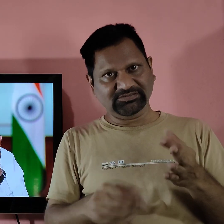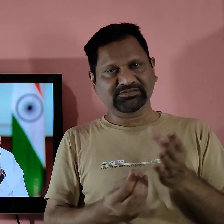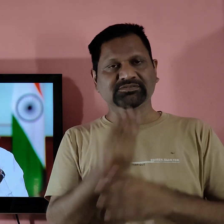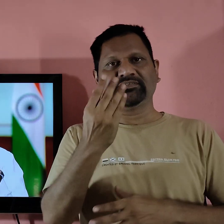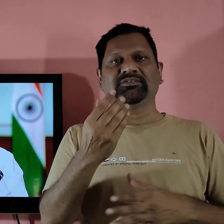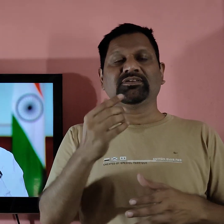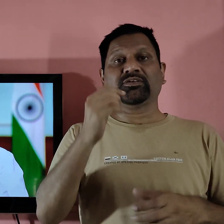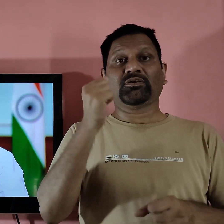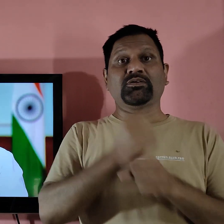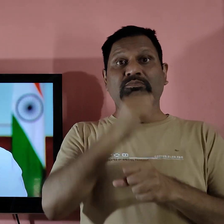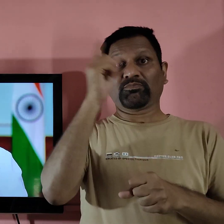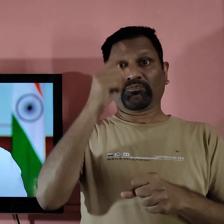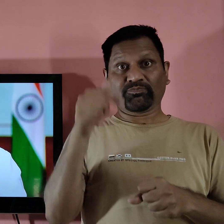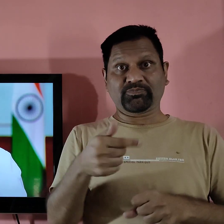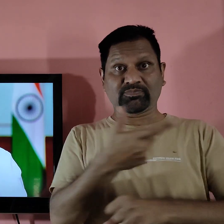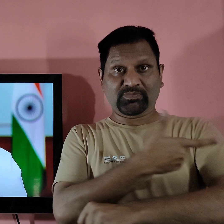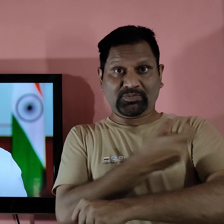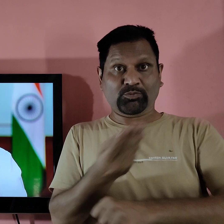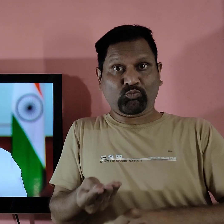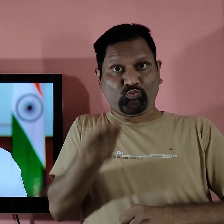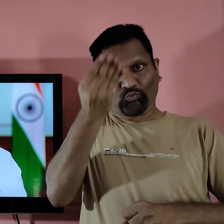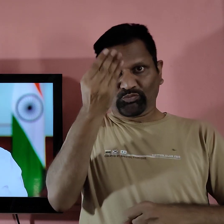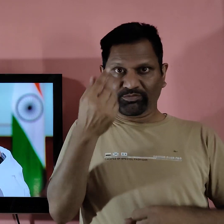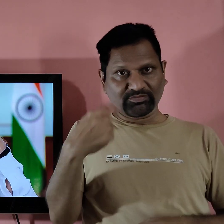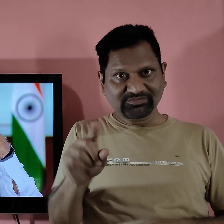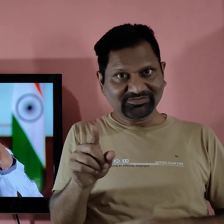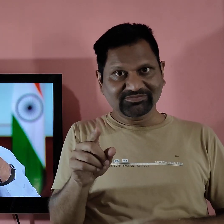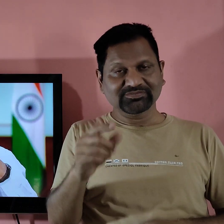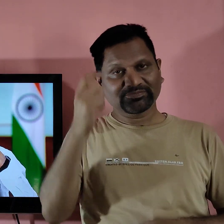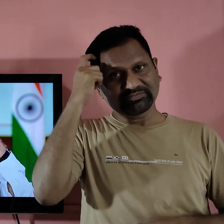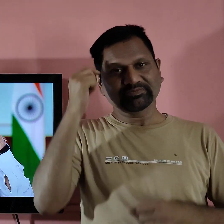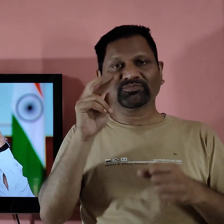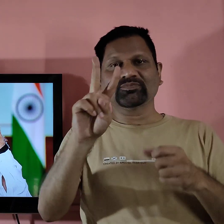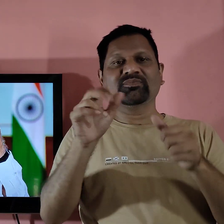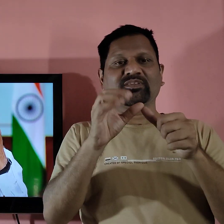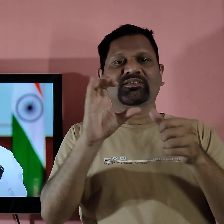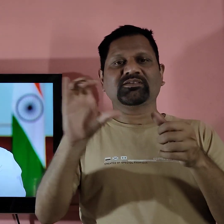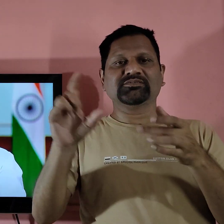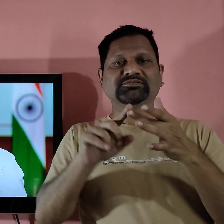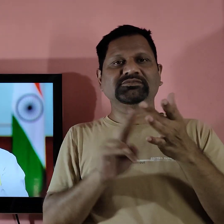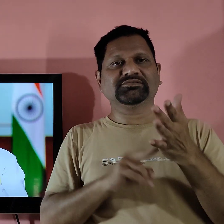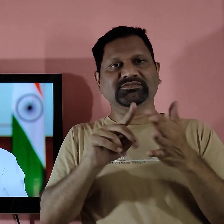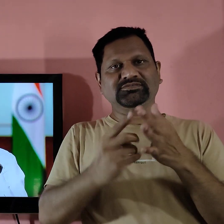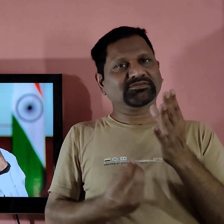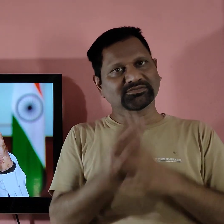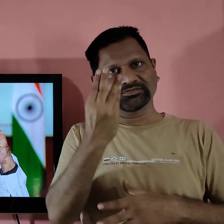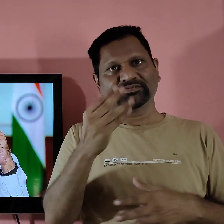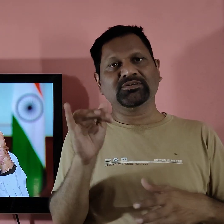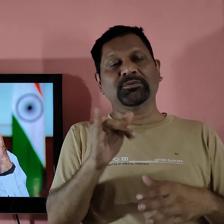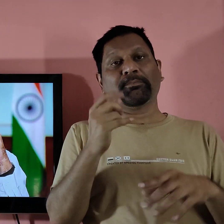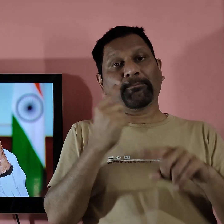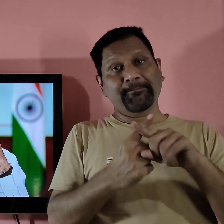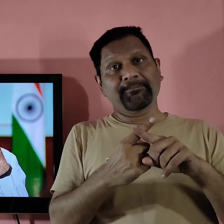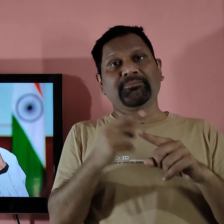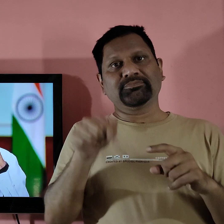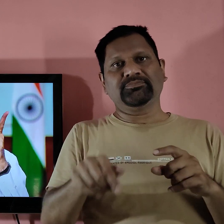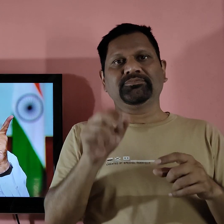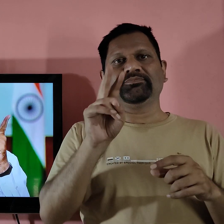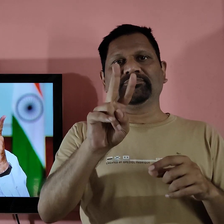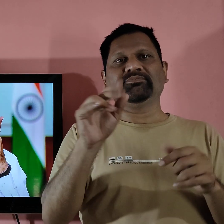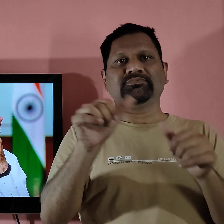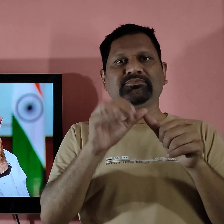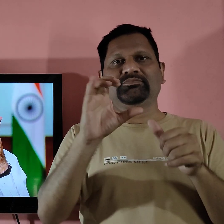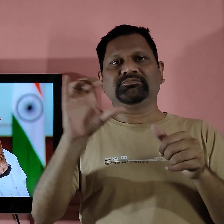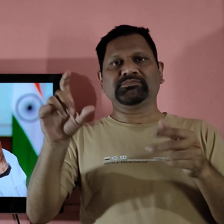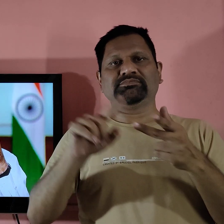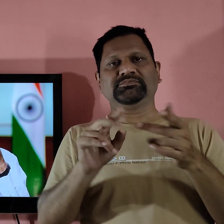न सिर्फ टीकों की संख्या बढ़ाई बल्कि दूर दराज वाले क्षेत्रों में भी टीकाकरण अभियान को लेकर